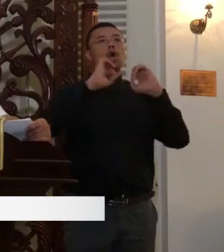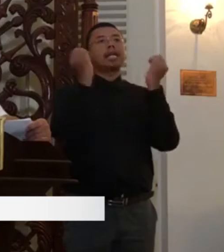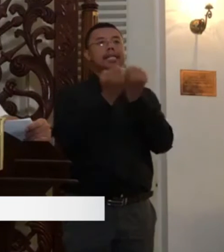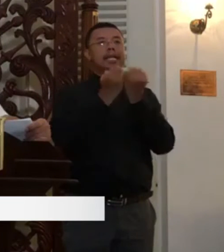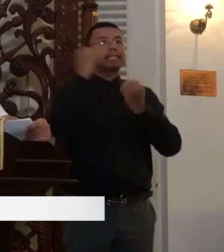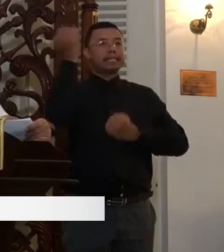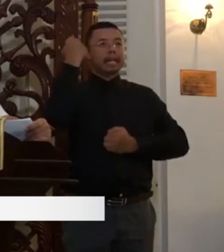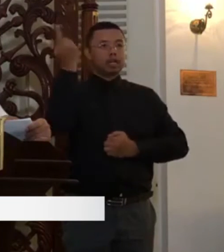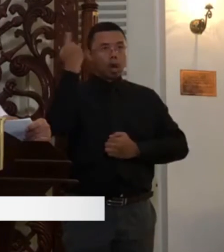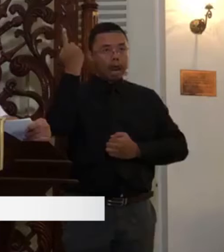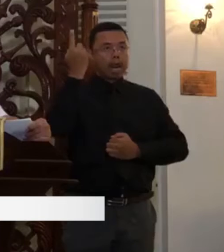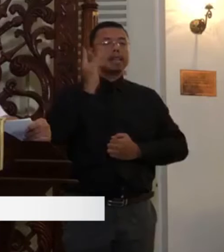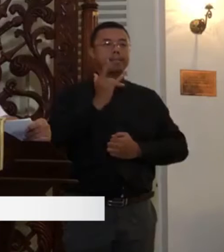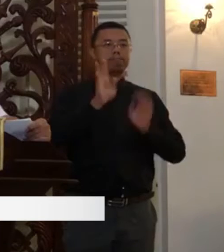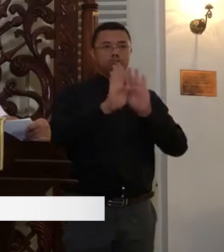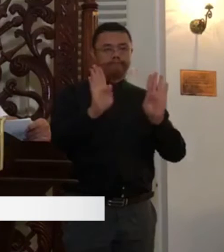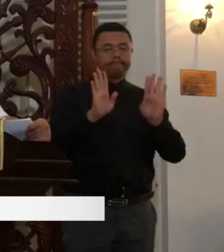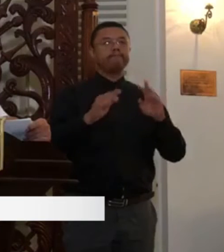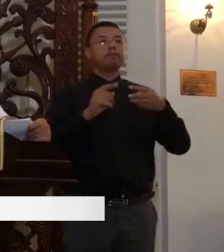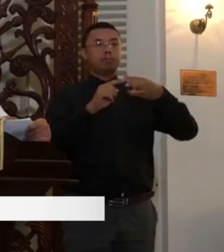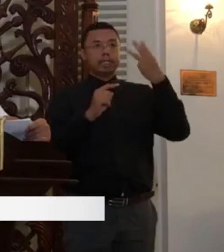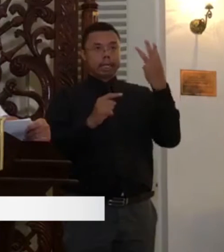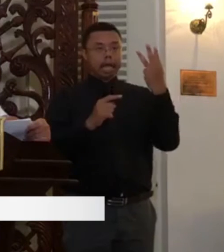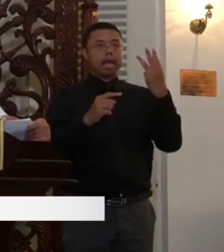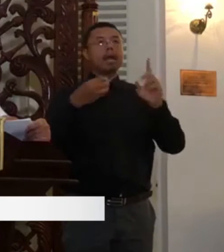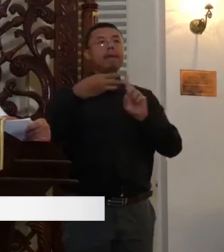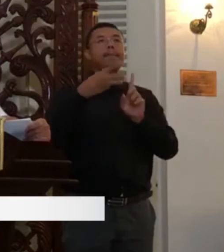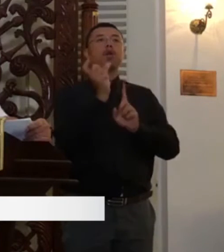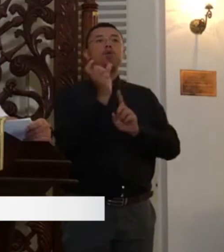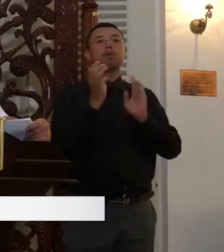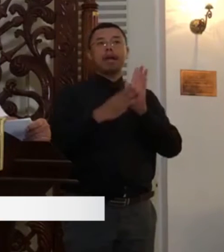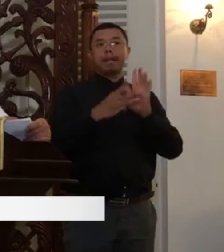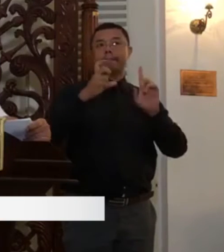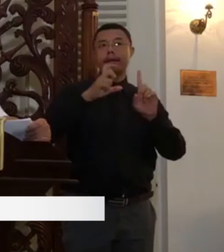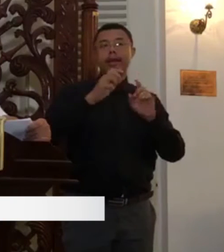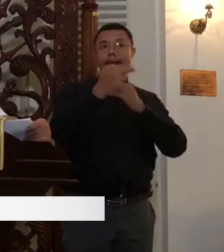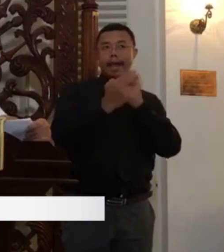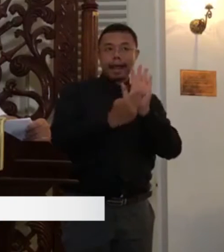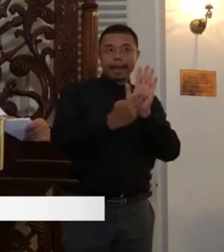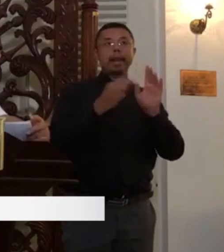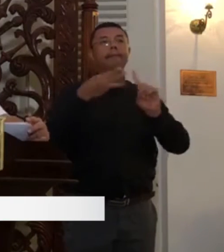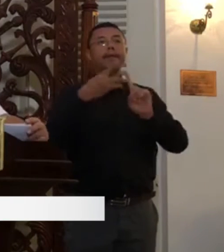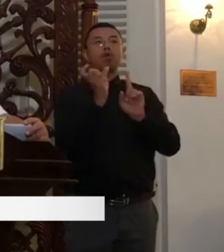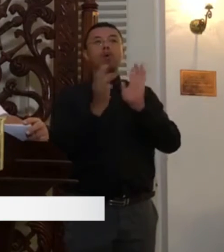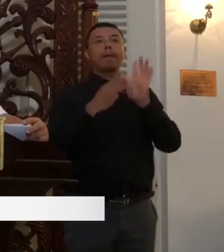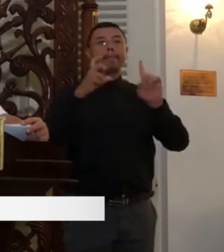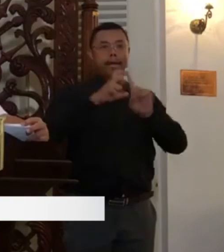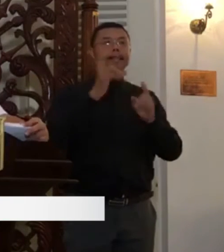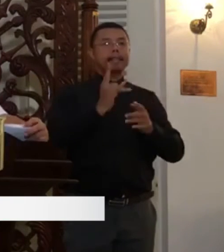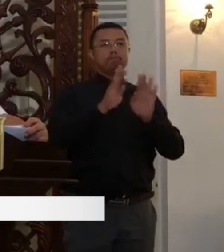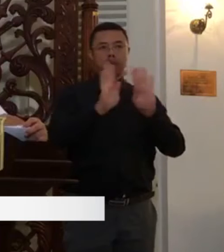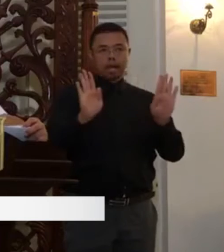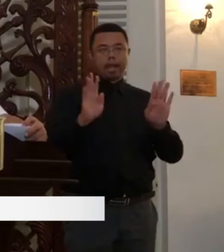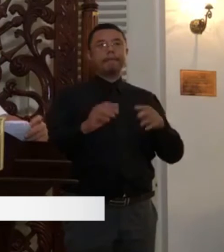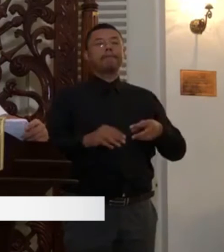internasional. Kemudian ketiga adalah badan usaha milik negara dan badan usaha milik daerah. Kemudian